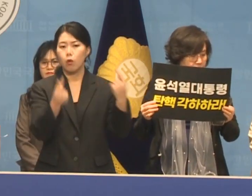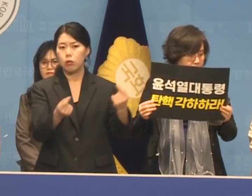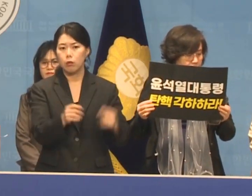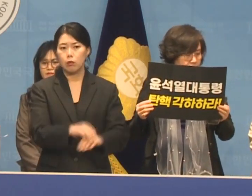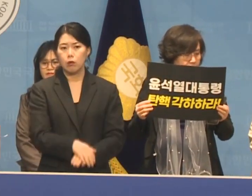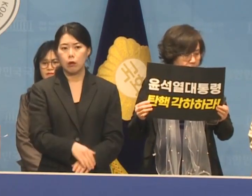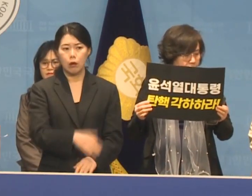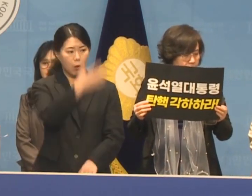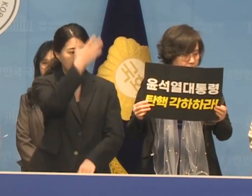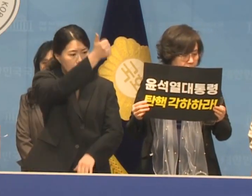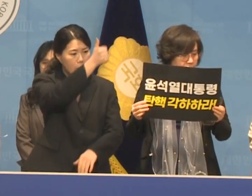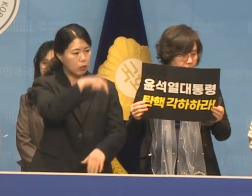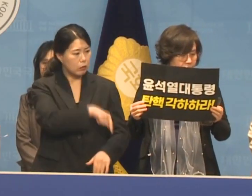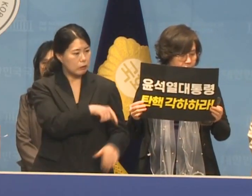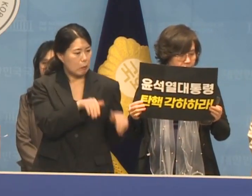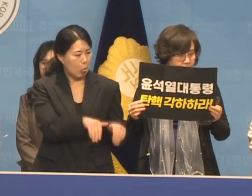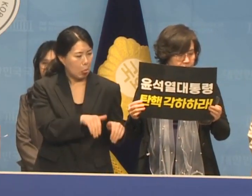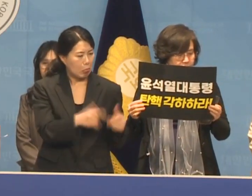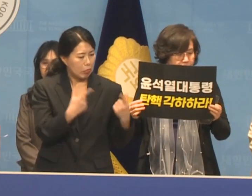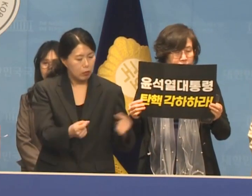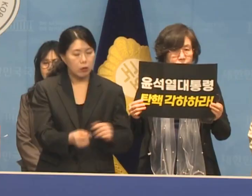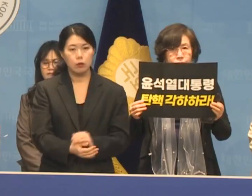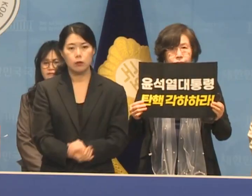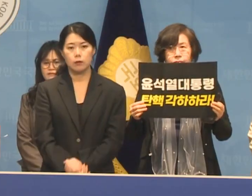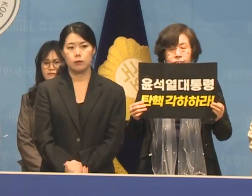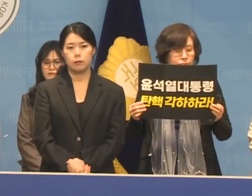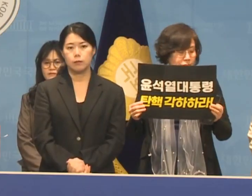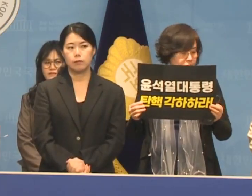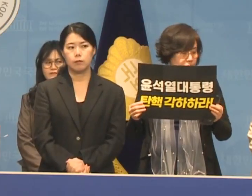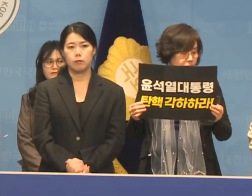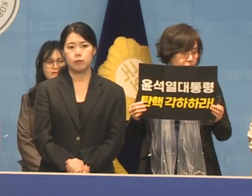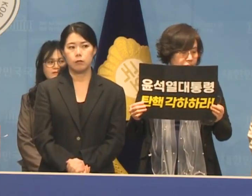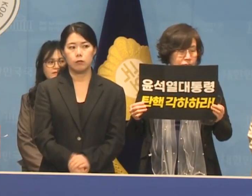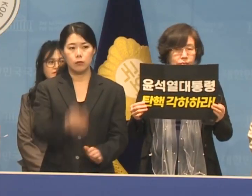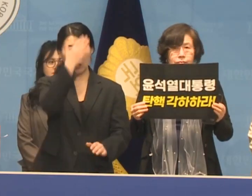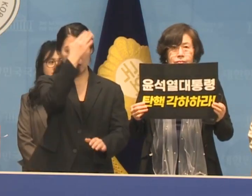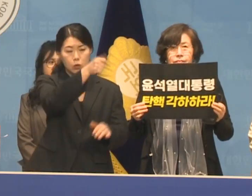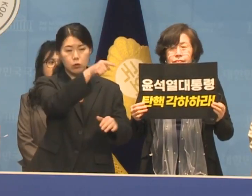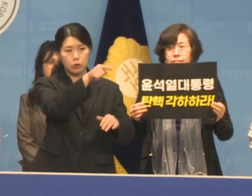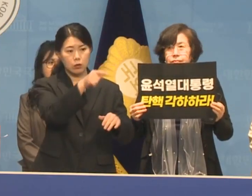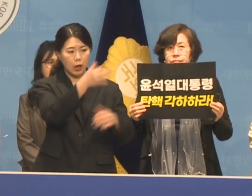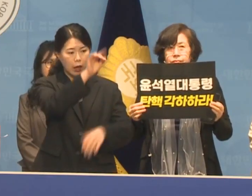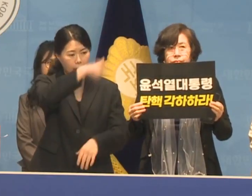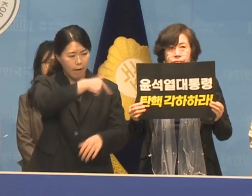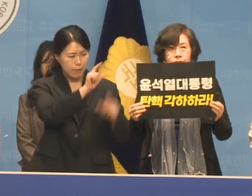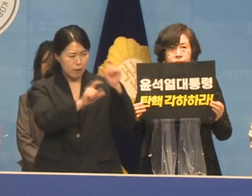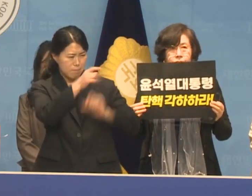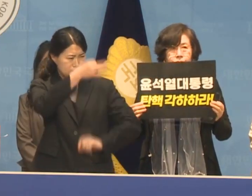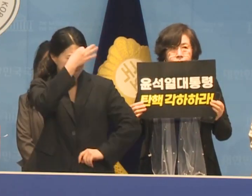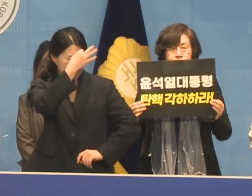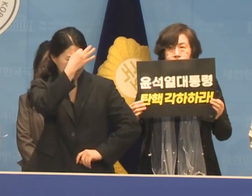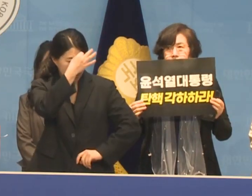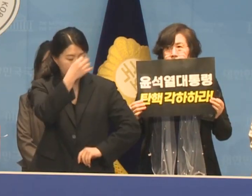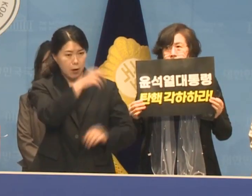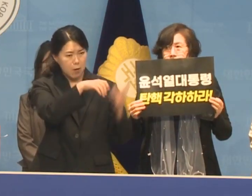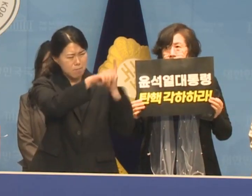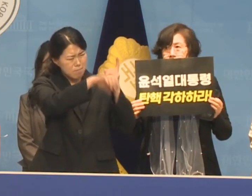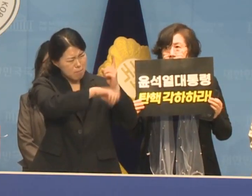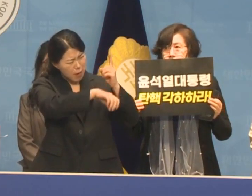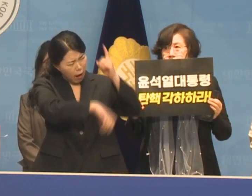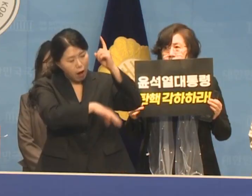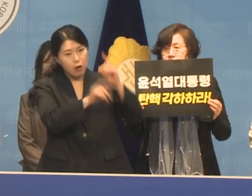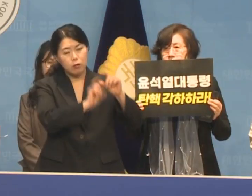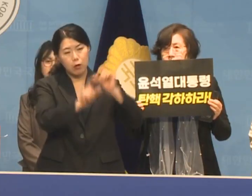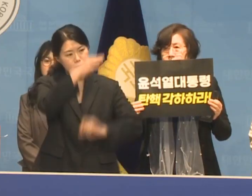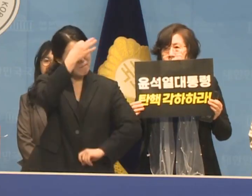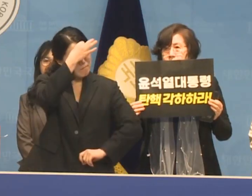개가 아니고서는 이런 짓을 할 수가 없습니다. 자, 김정은 정권은 핵을 고도화하고 미사일을 첨단화해도